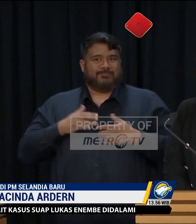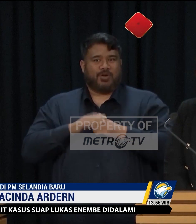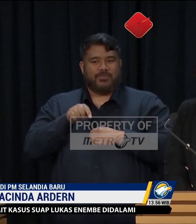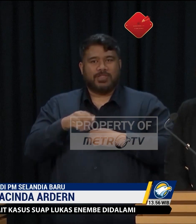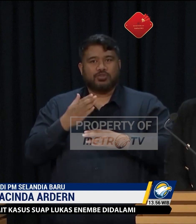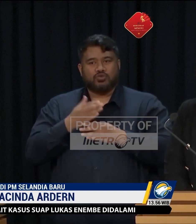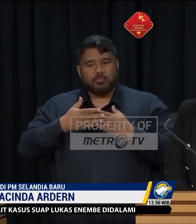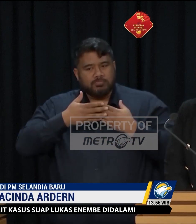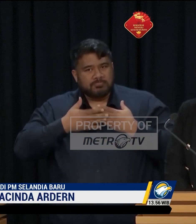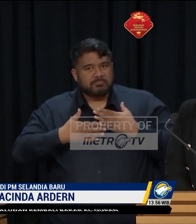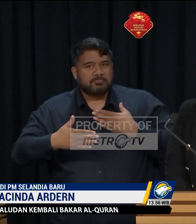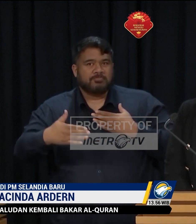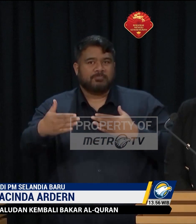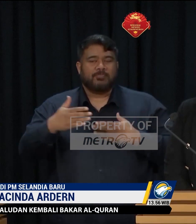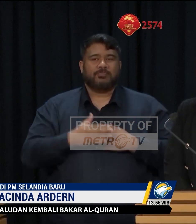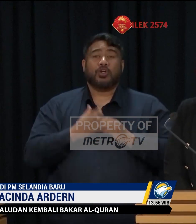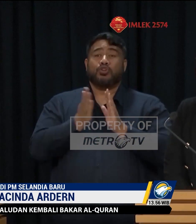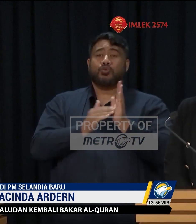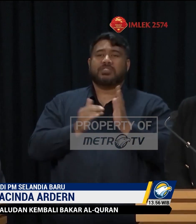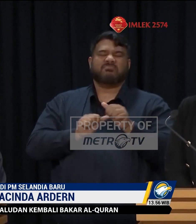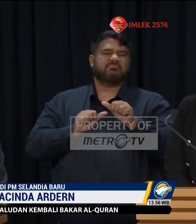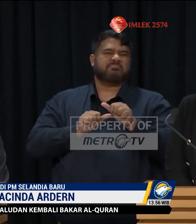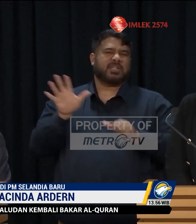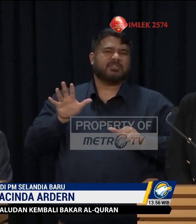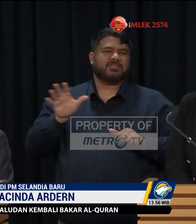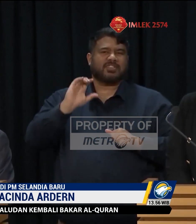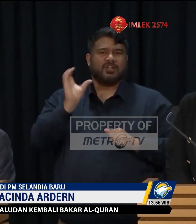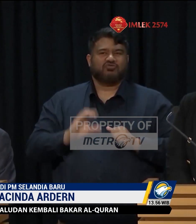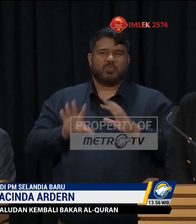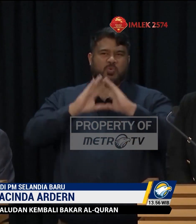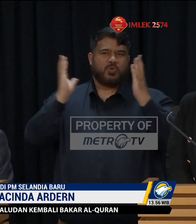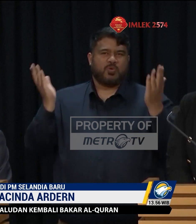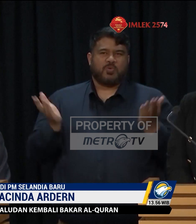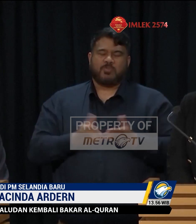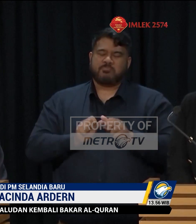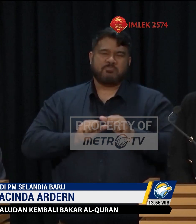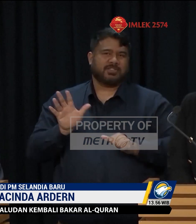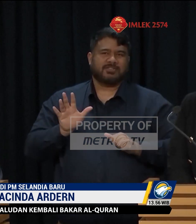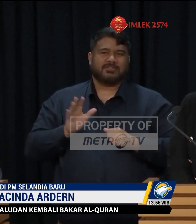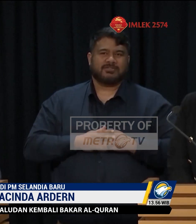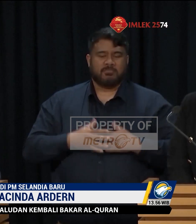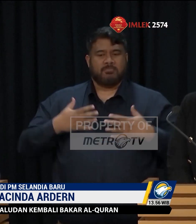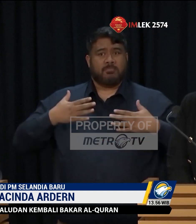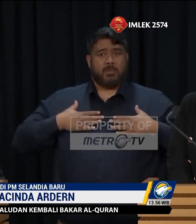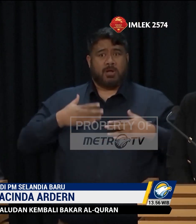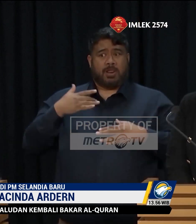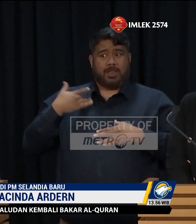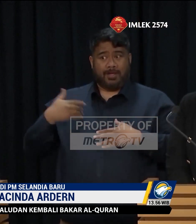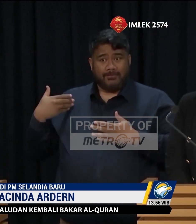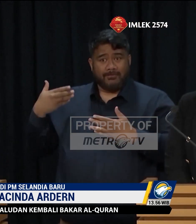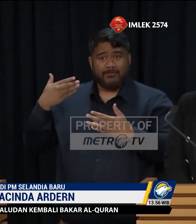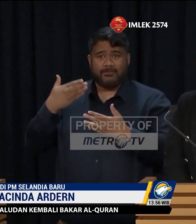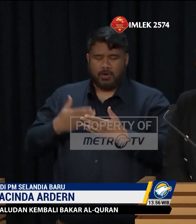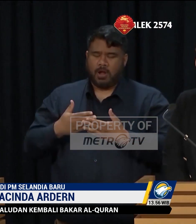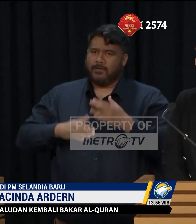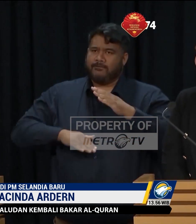ekonomi yang sulit selain menunjuk Chris Hip kids untuk menghentikan jasinda Arden partai buruh juga menunjuk Karmel cepoloni